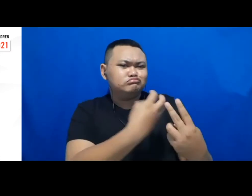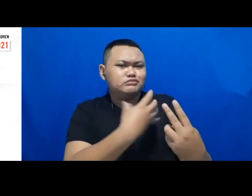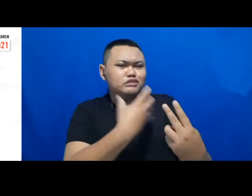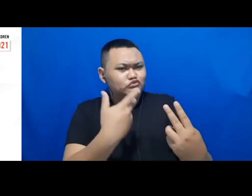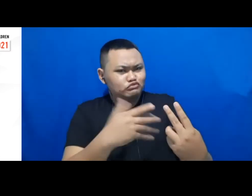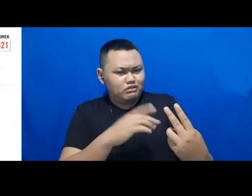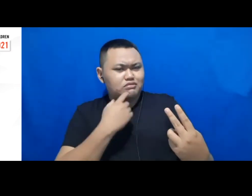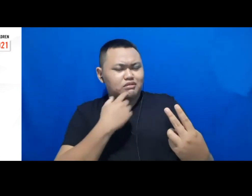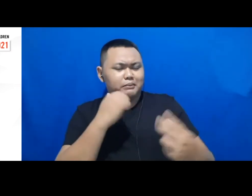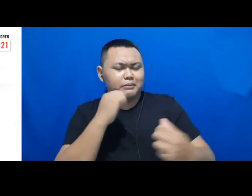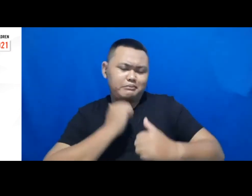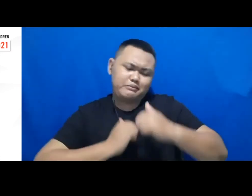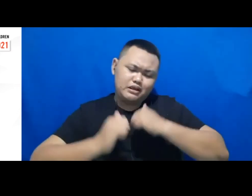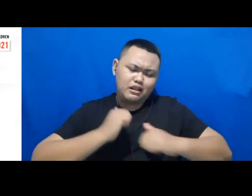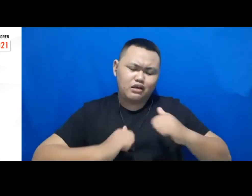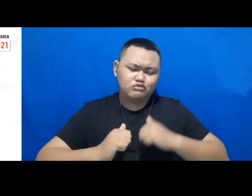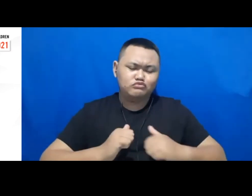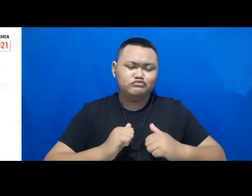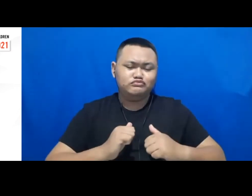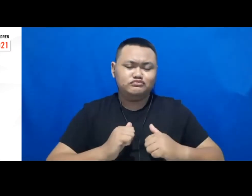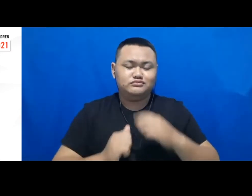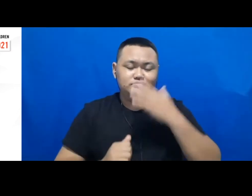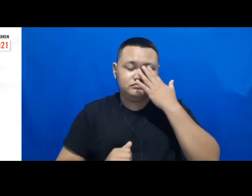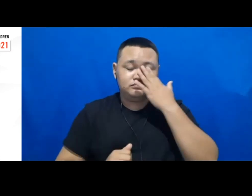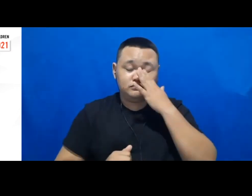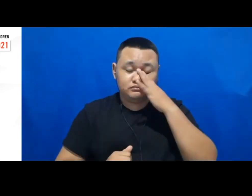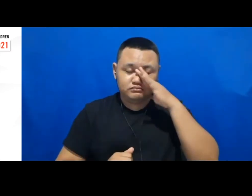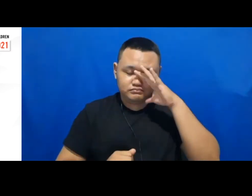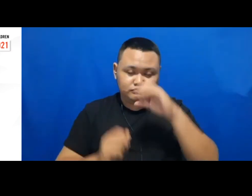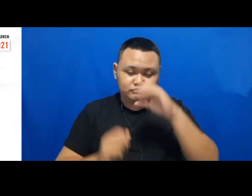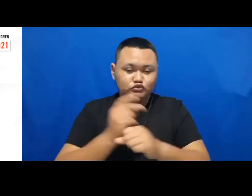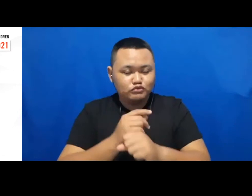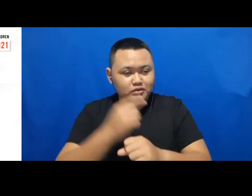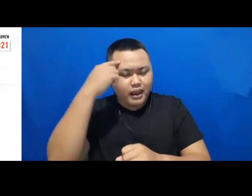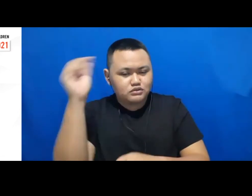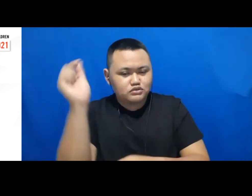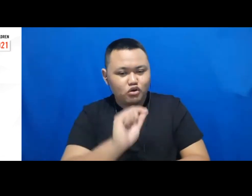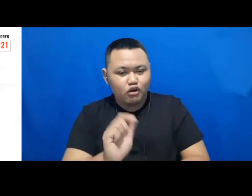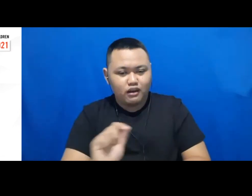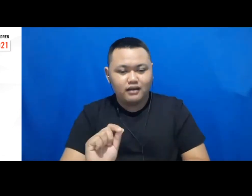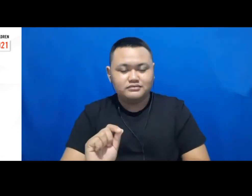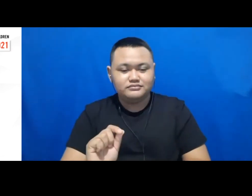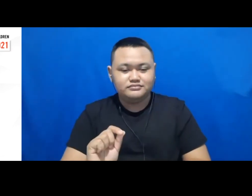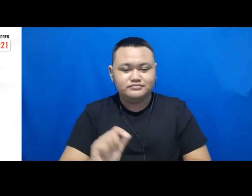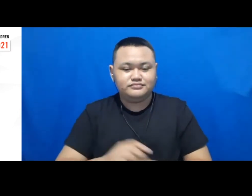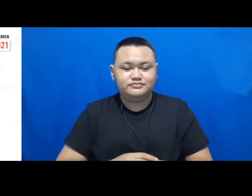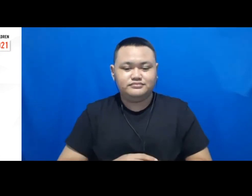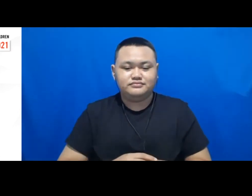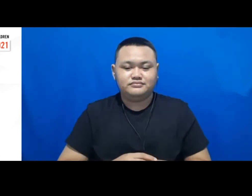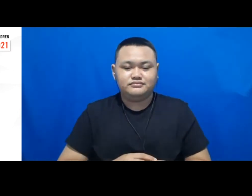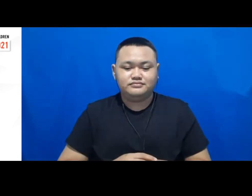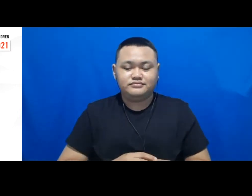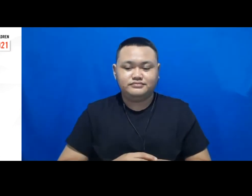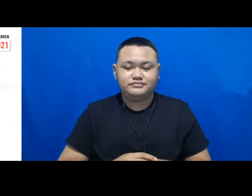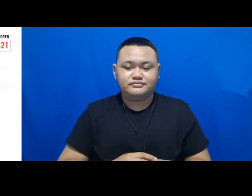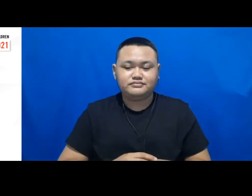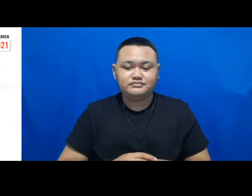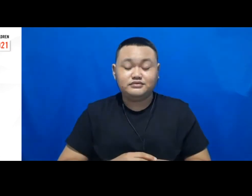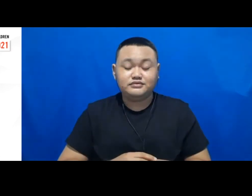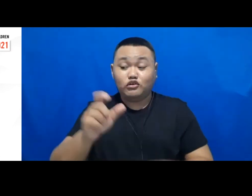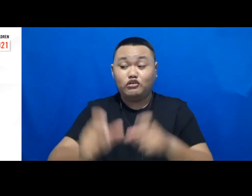itu karena selama ini di sekolah anak perempuan kurang diberi kesempatan untuk eksis dalam berbagai